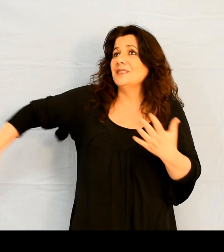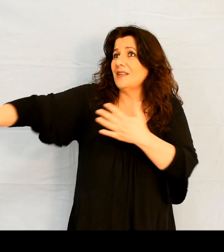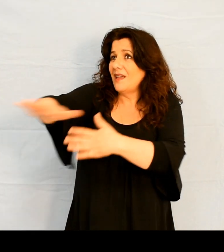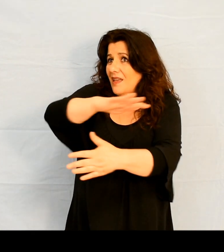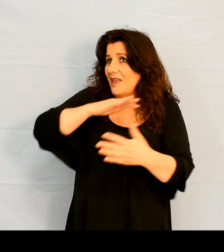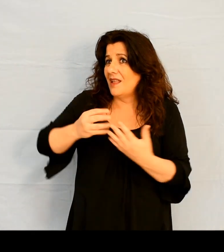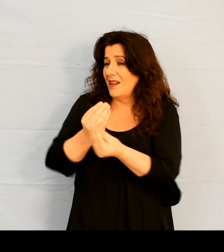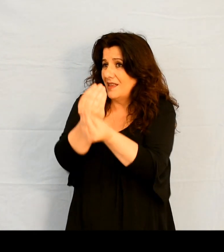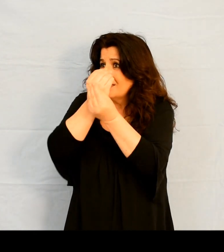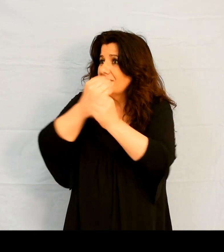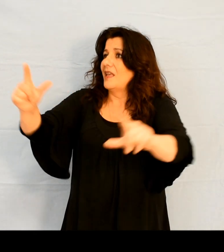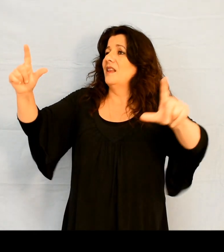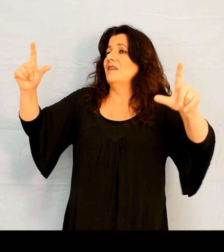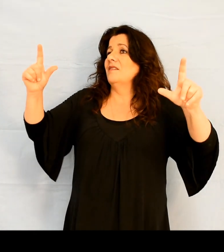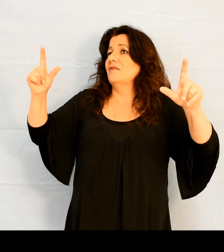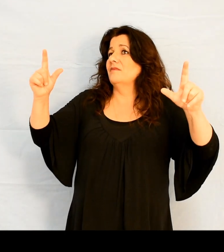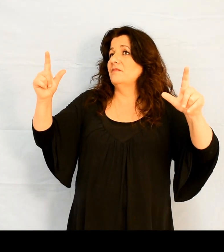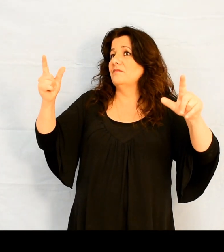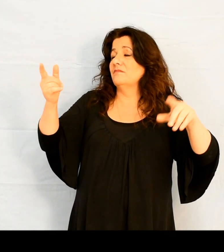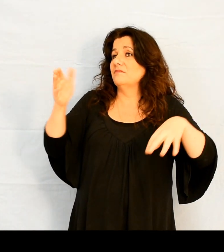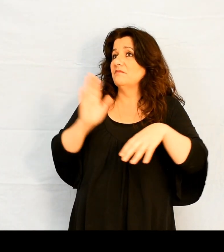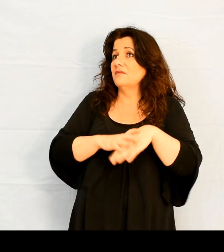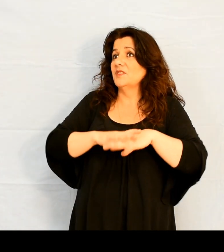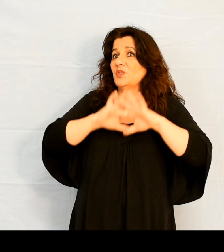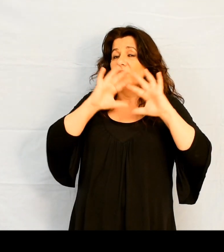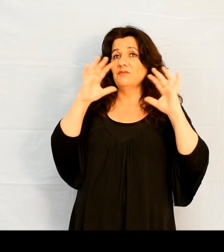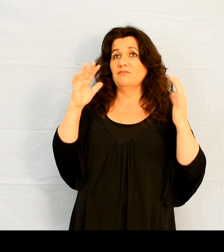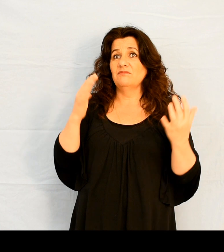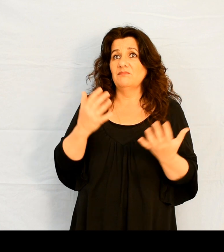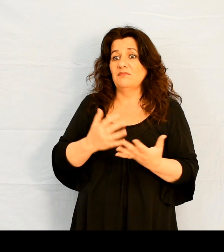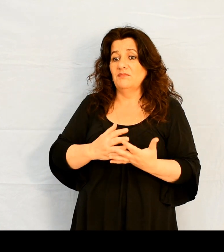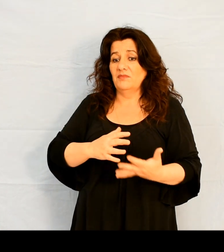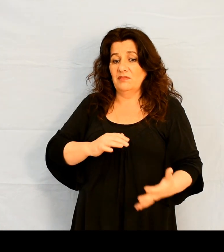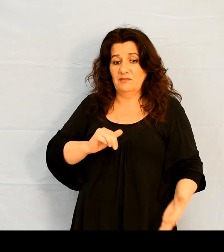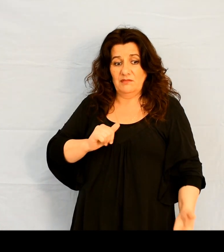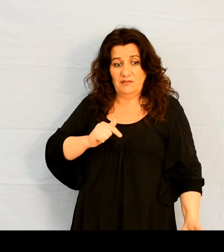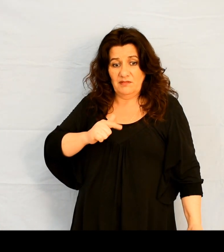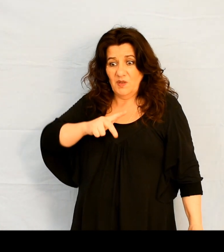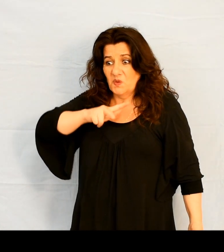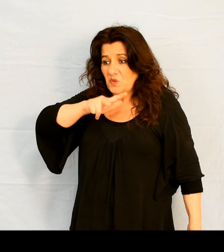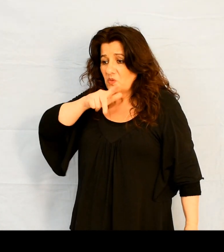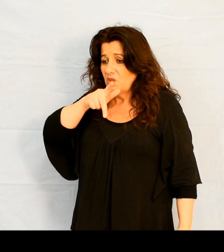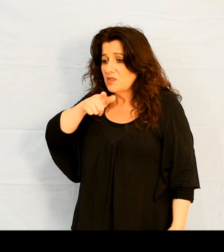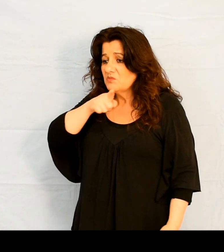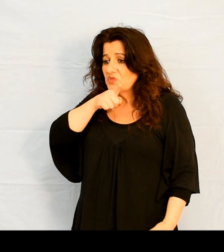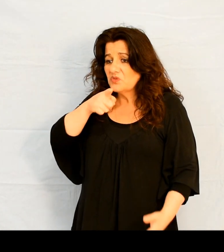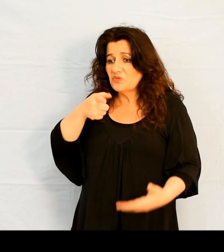Mais avec tout cela, voici déjà le 3e jour qui se passe depuis que c'est arrivé.